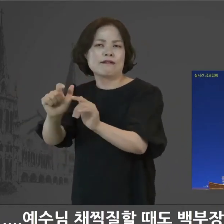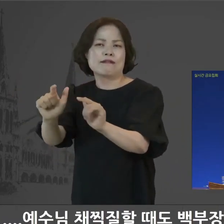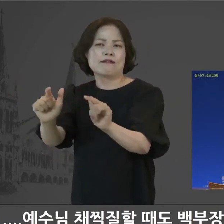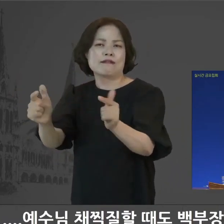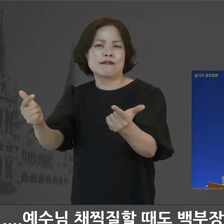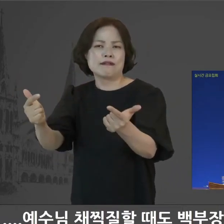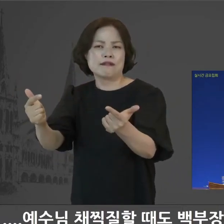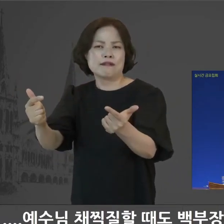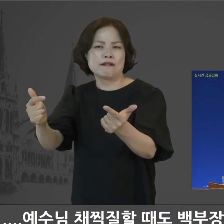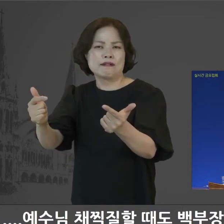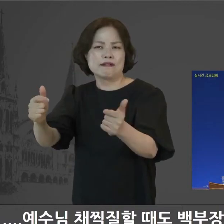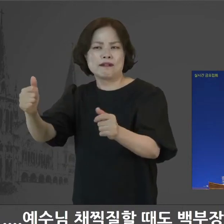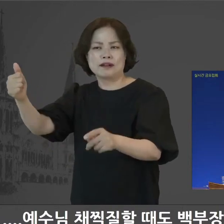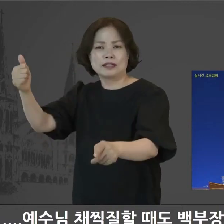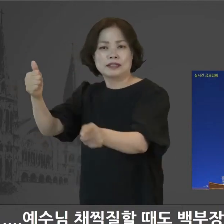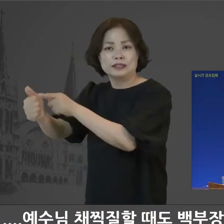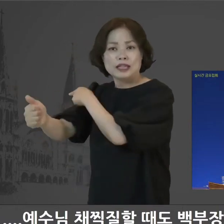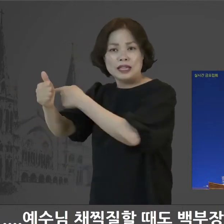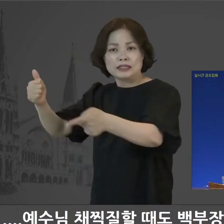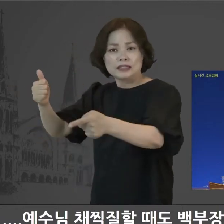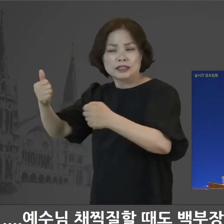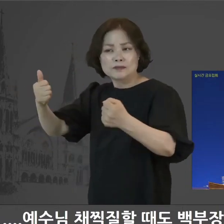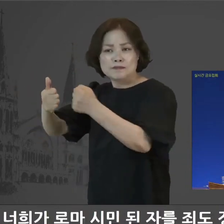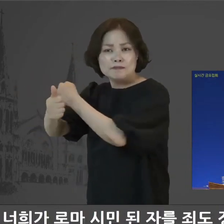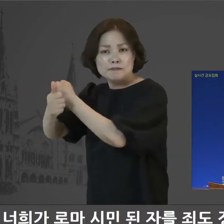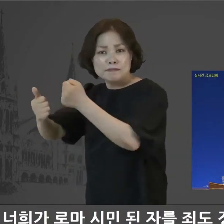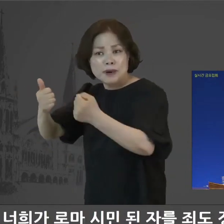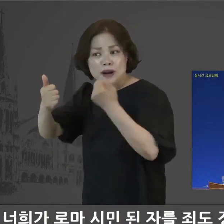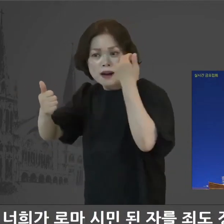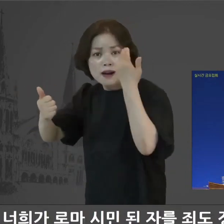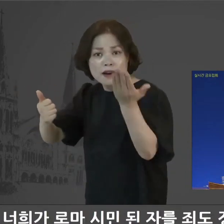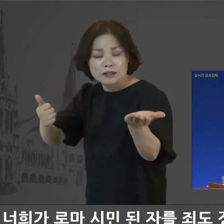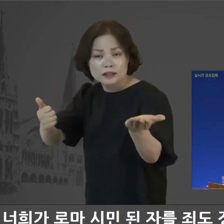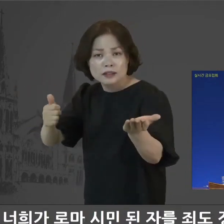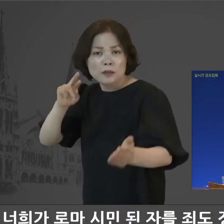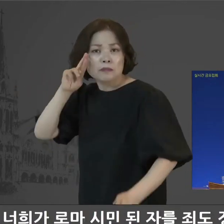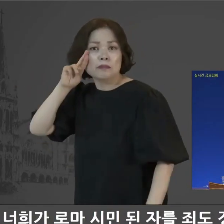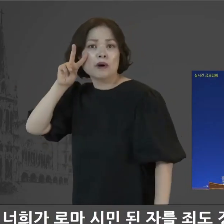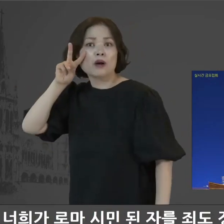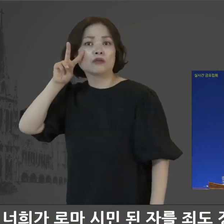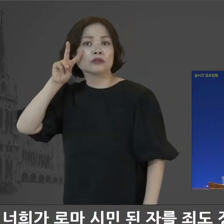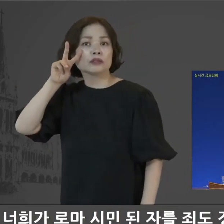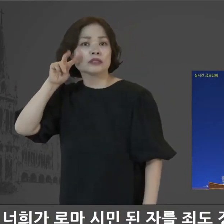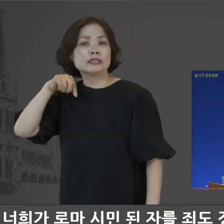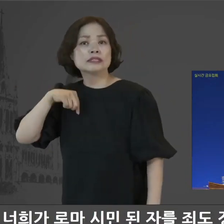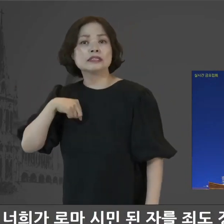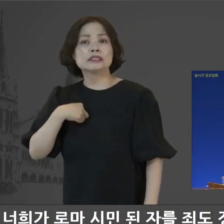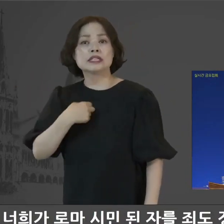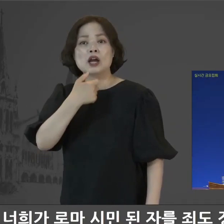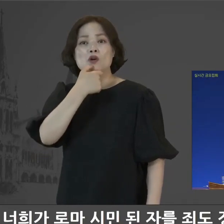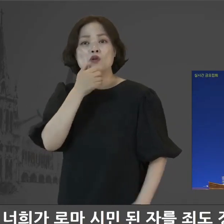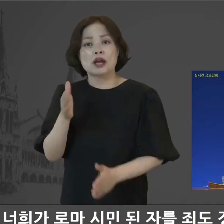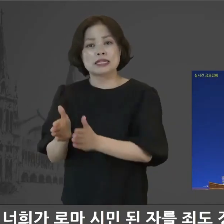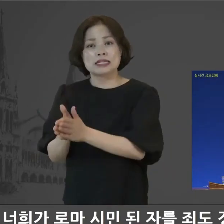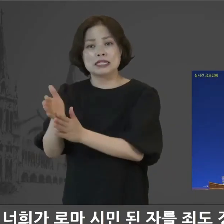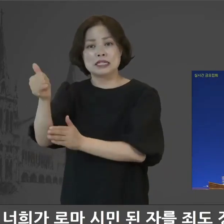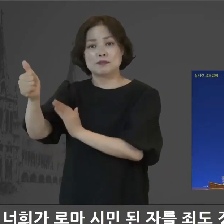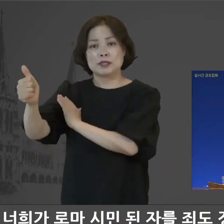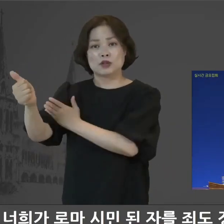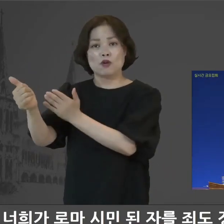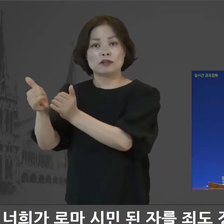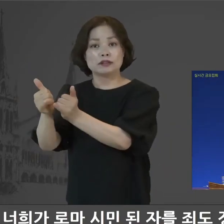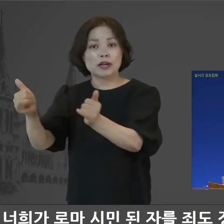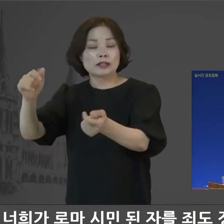아니하고 채찍질할 수 있느냐 하니. 이때 바울이 자신이 로마